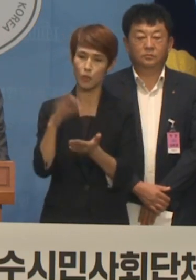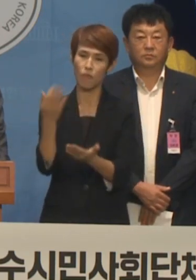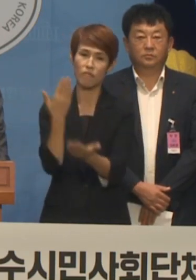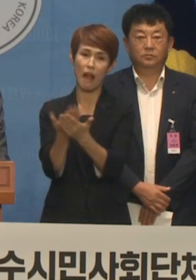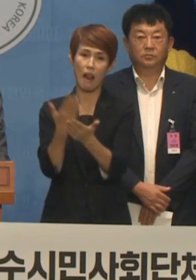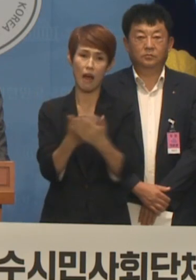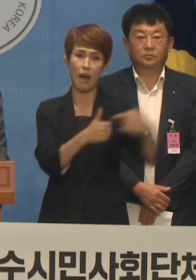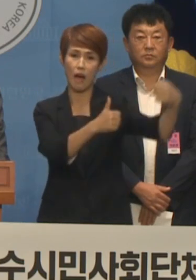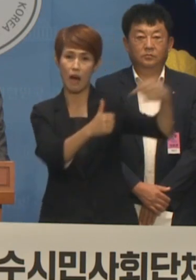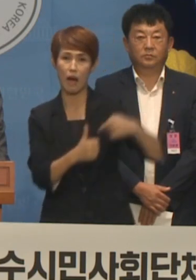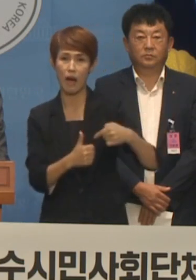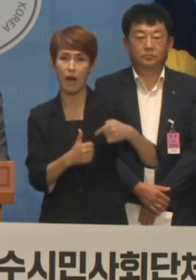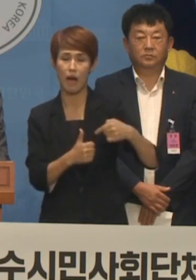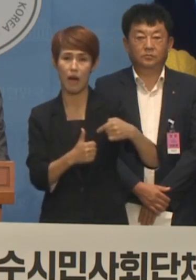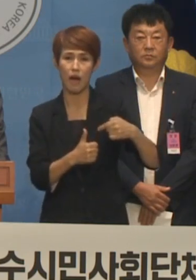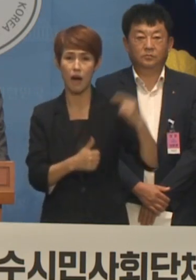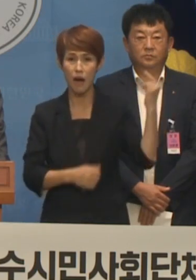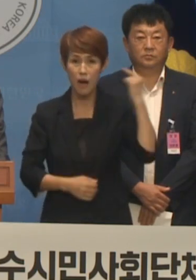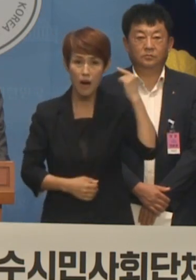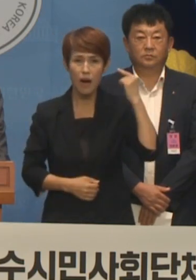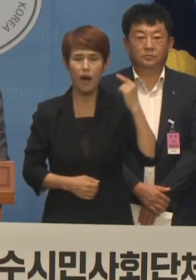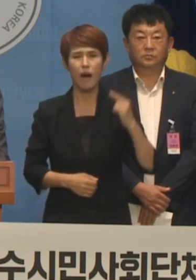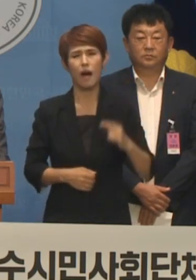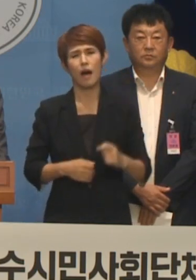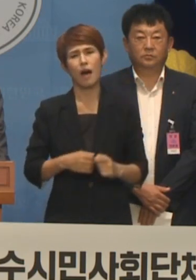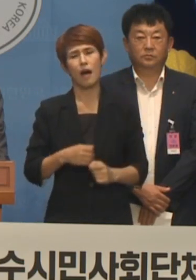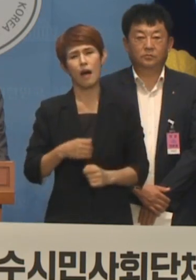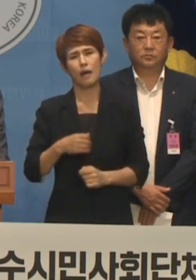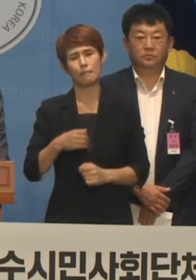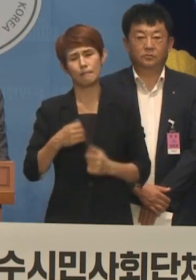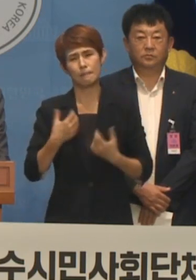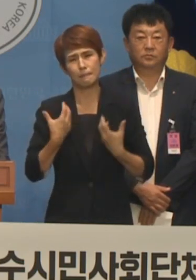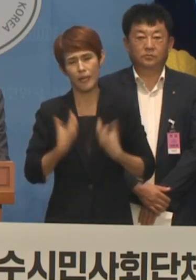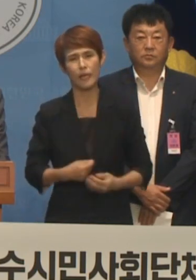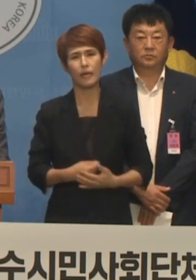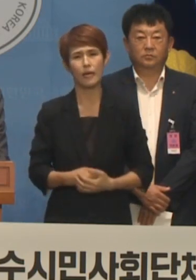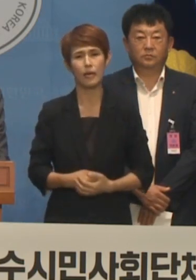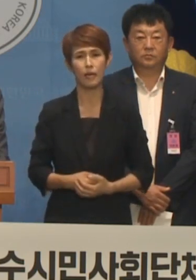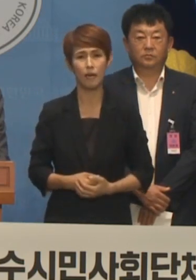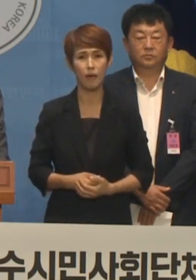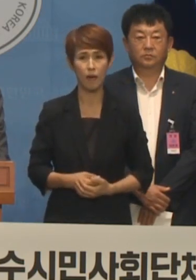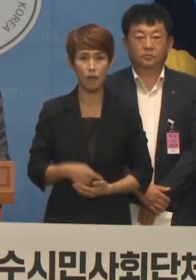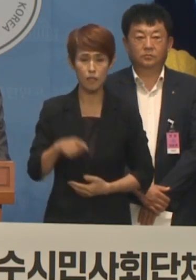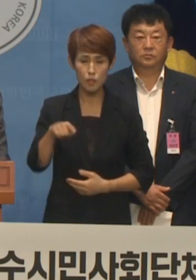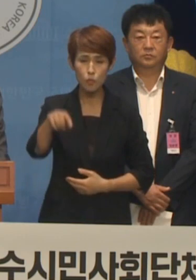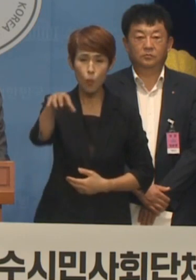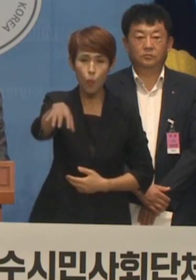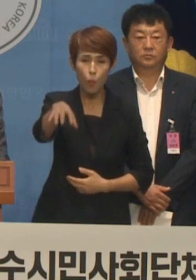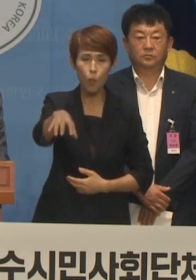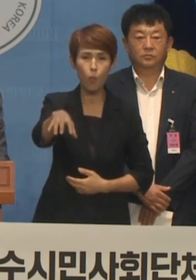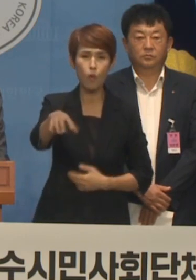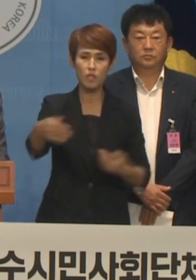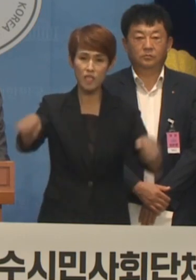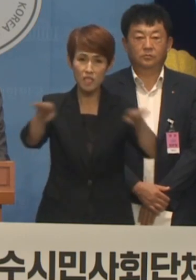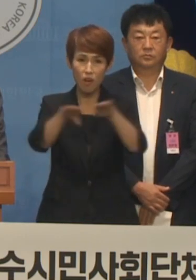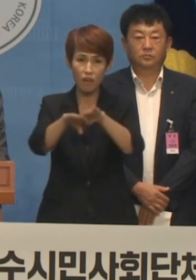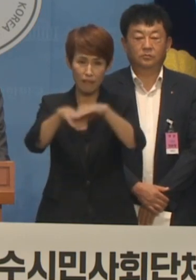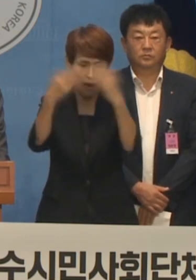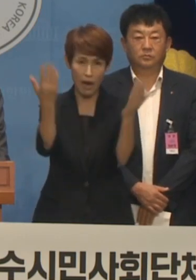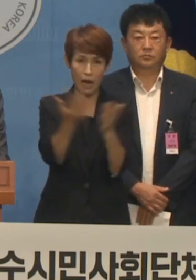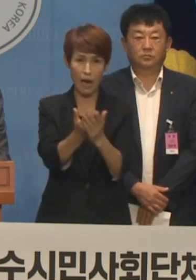요구하고 있다는 소식에 우리는 경악을 금치 못합니다. 이것은 현 부지와 시설을 당장